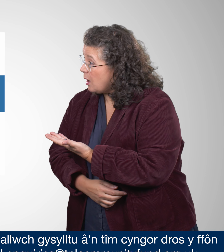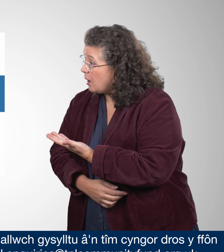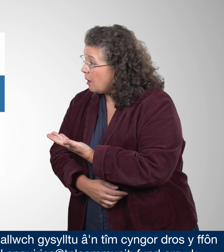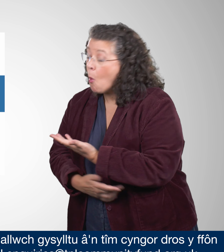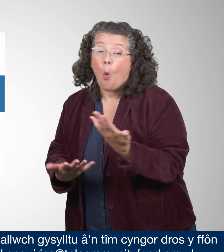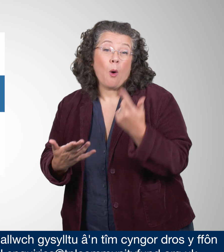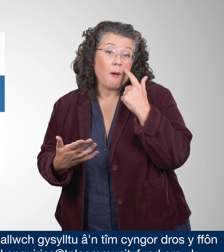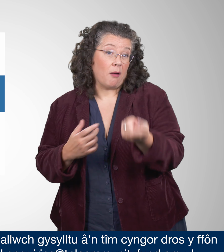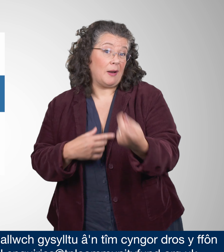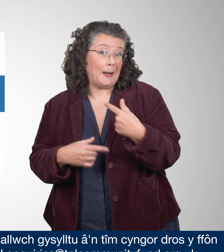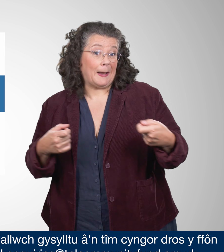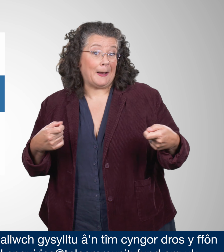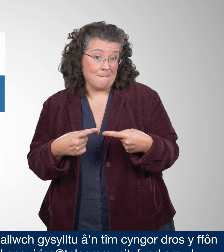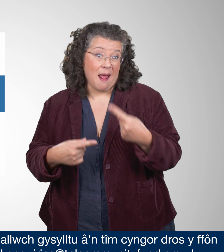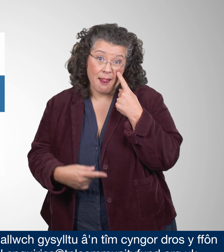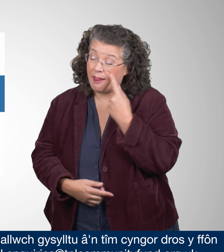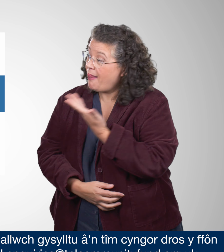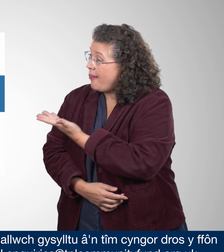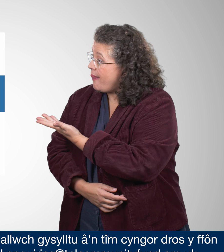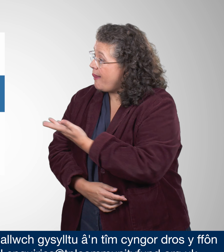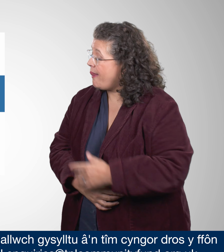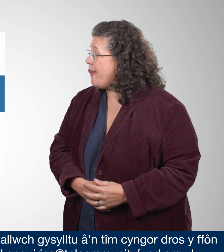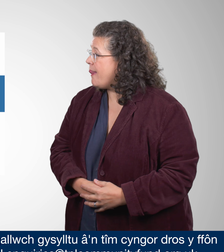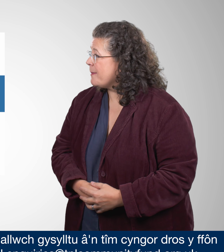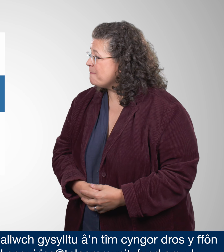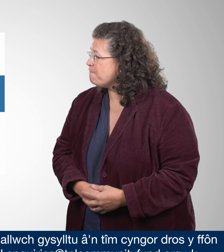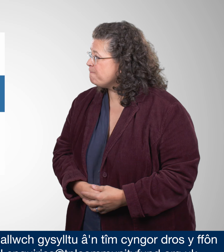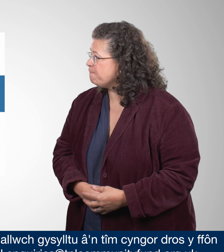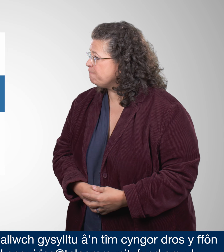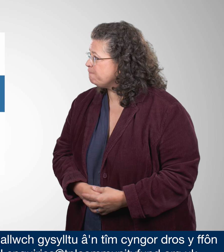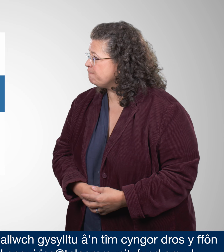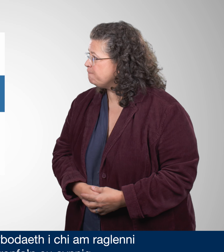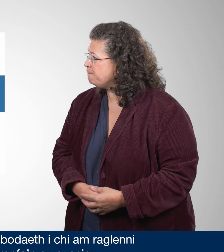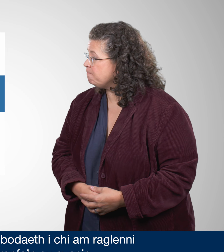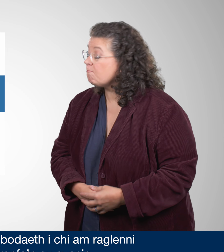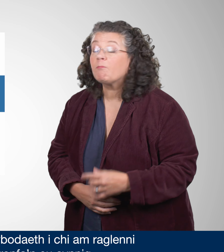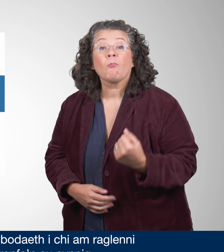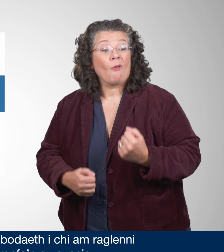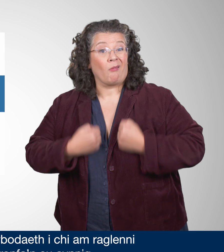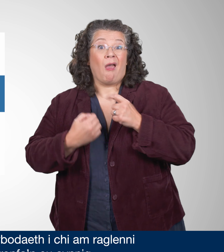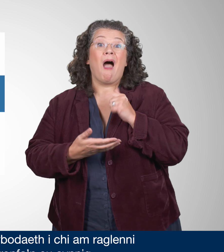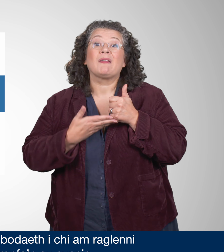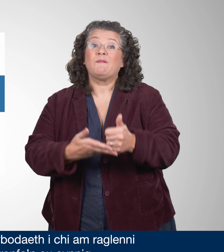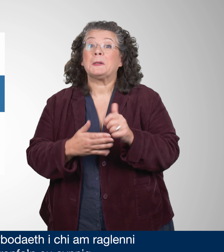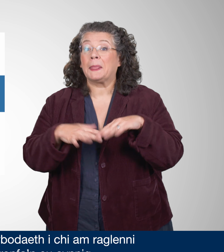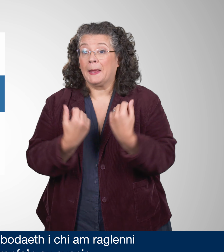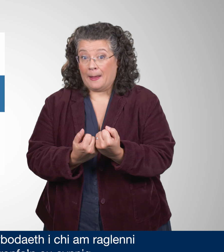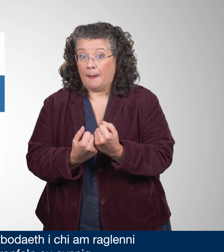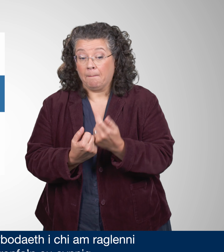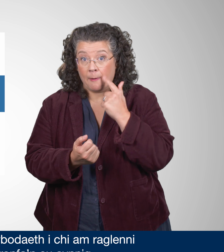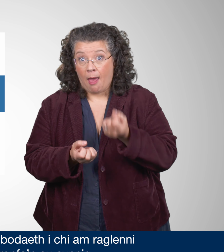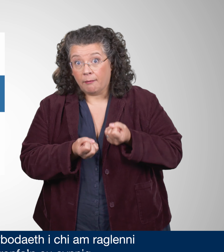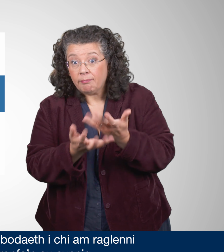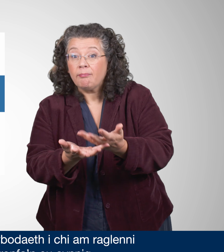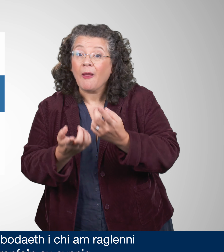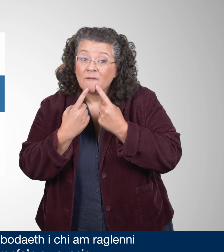general.inquiries@tnlcommunityfund.org.uk. Gall y tîm cyngor hefyd roi gwybodaeth